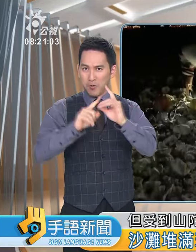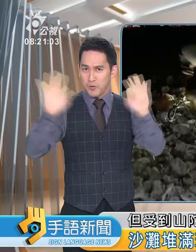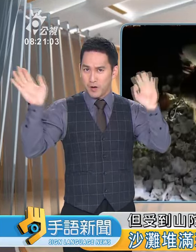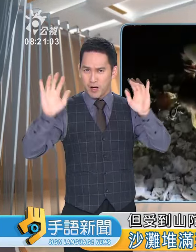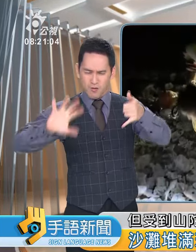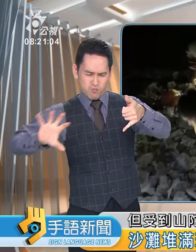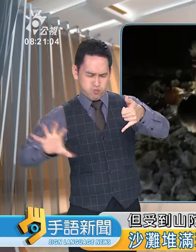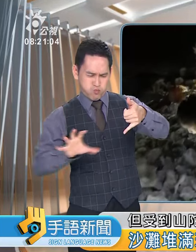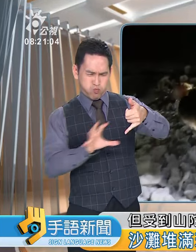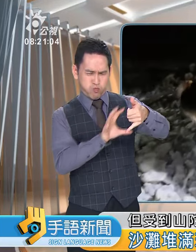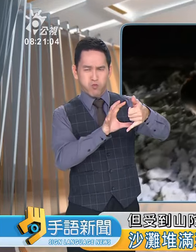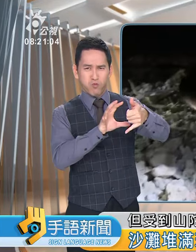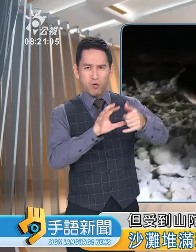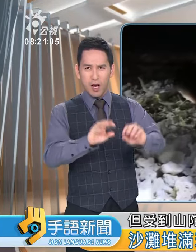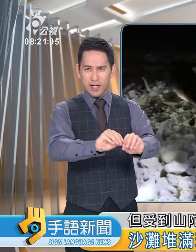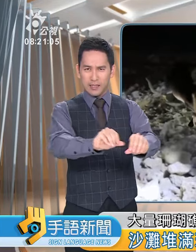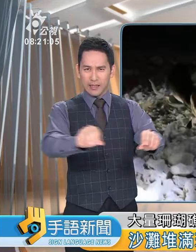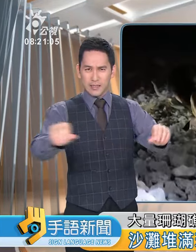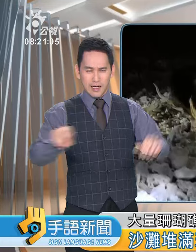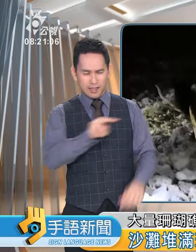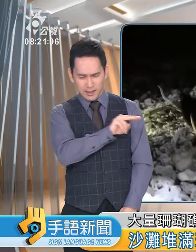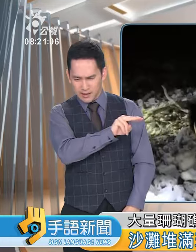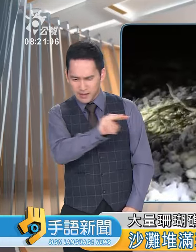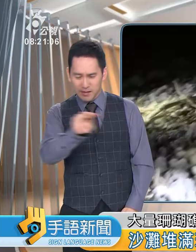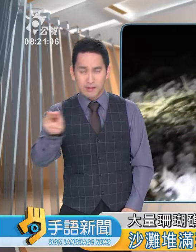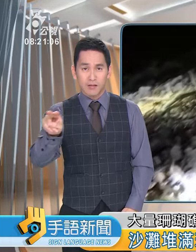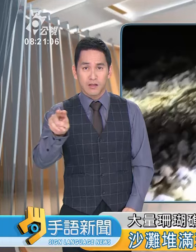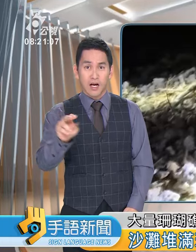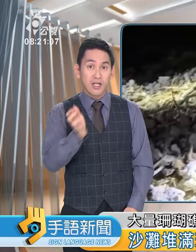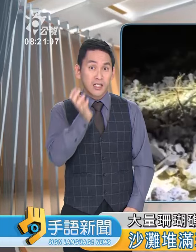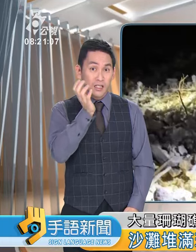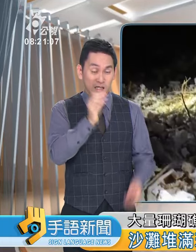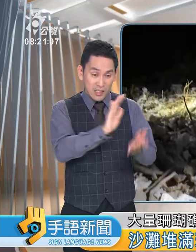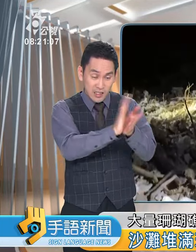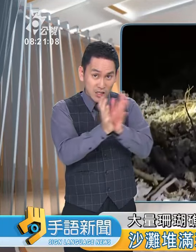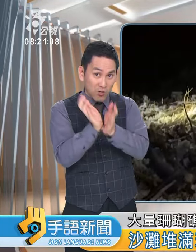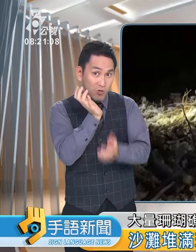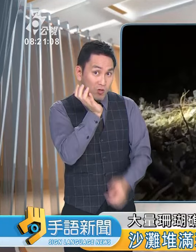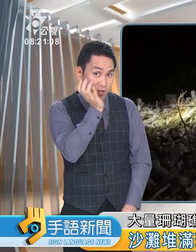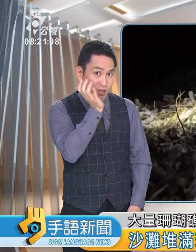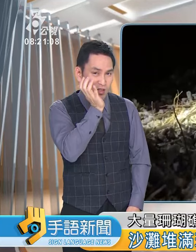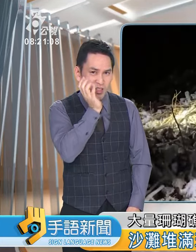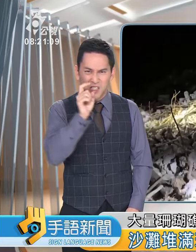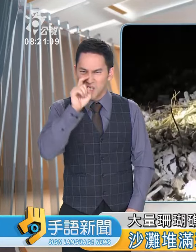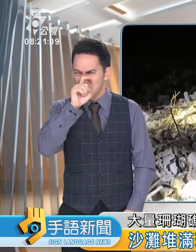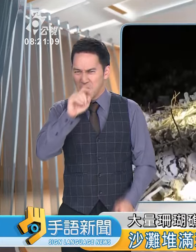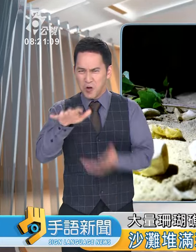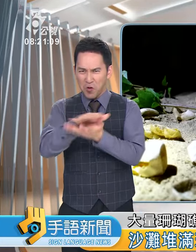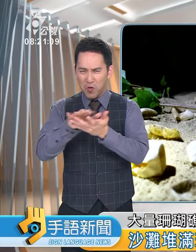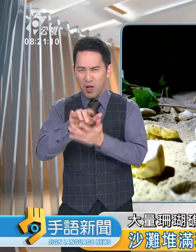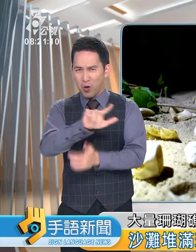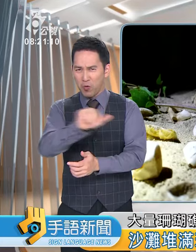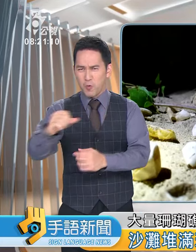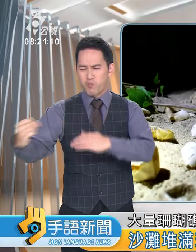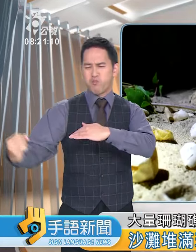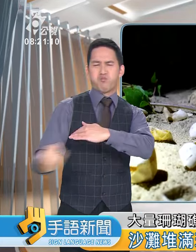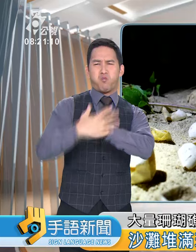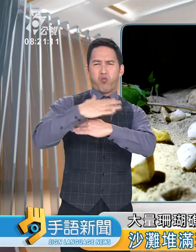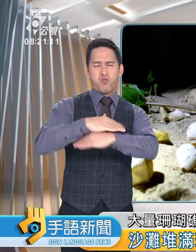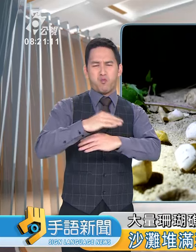台风侵袭，大量珊瑚礁石堆以及杂物都被打到沙滩上，